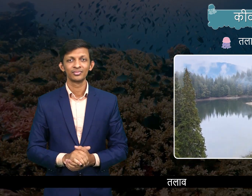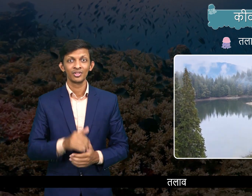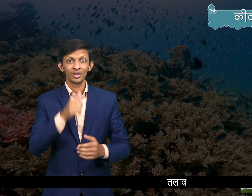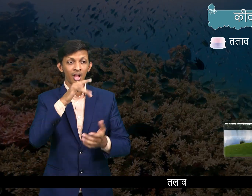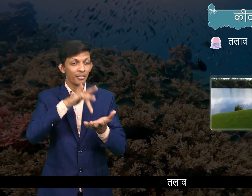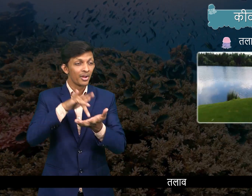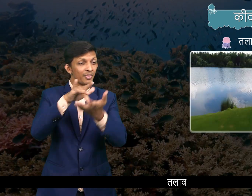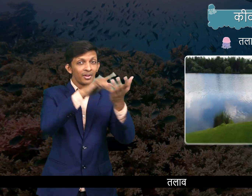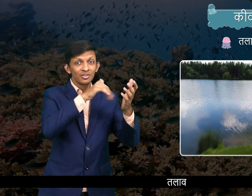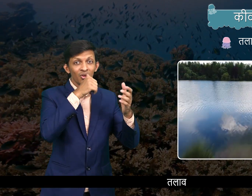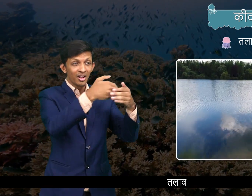तलाव.